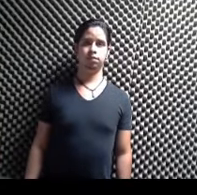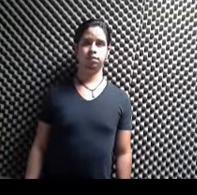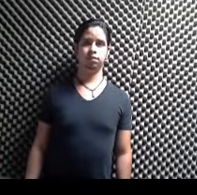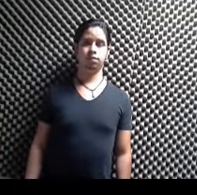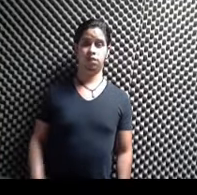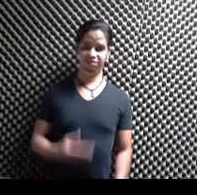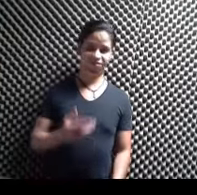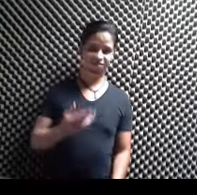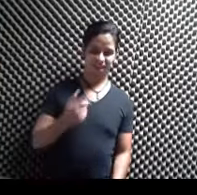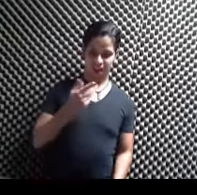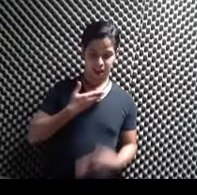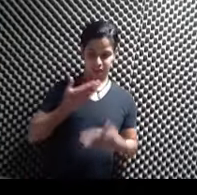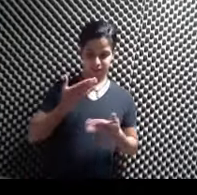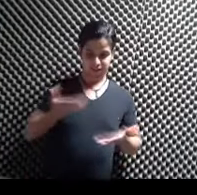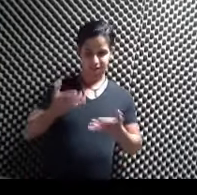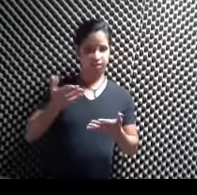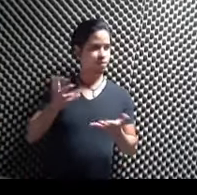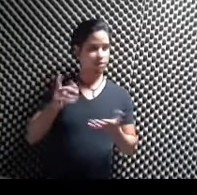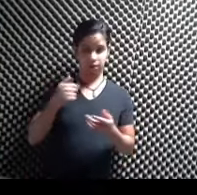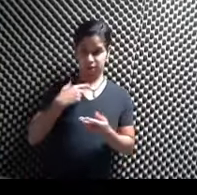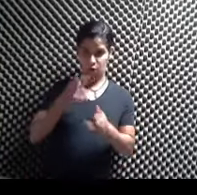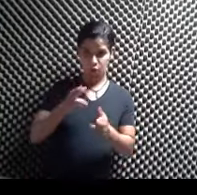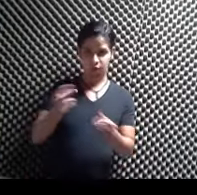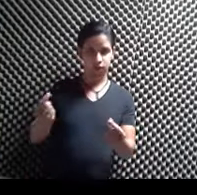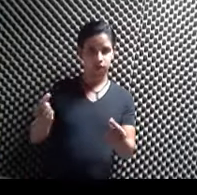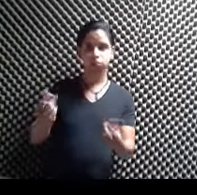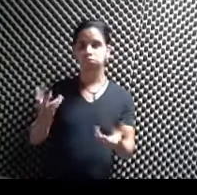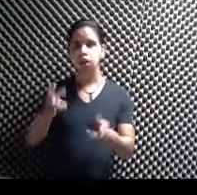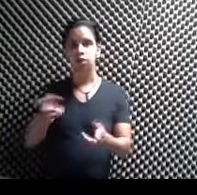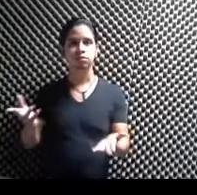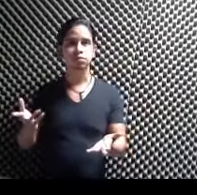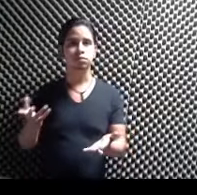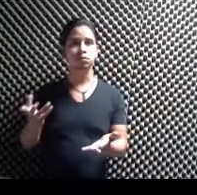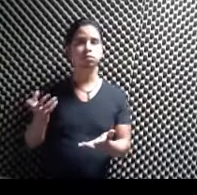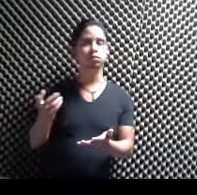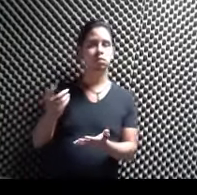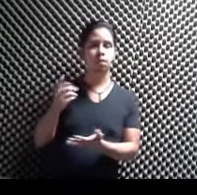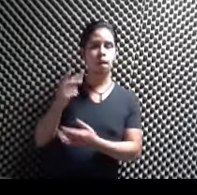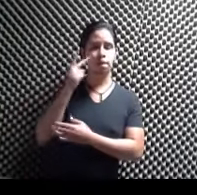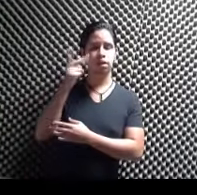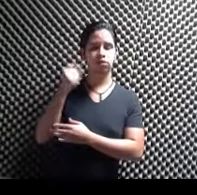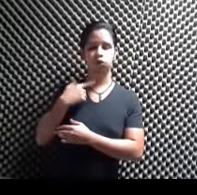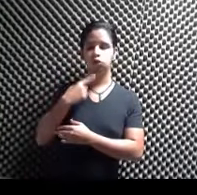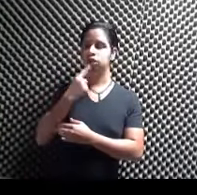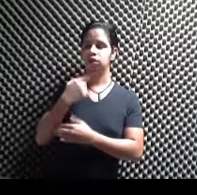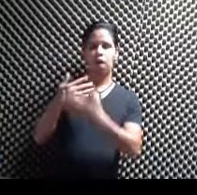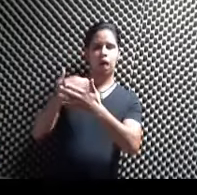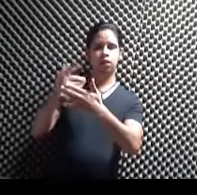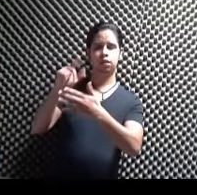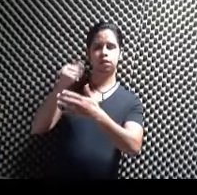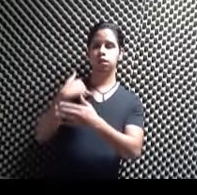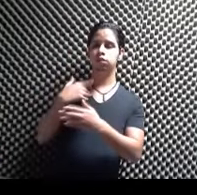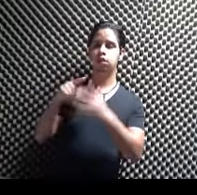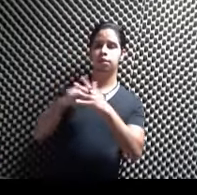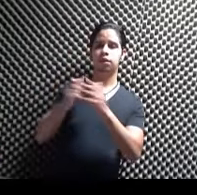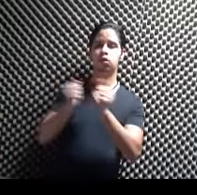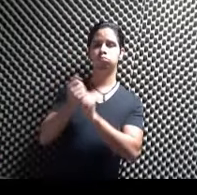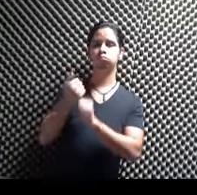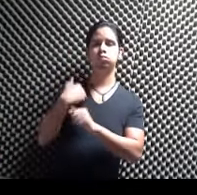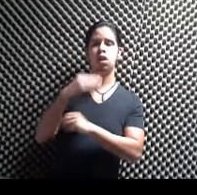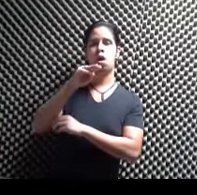Aquí estamos. Entonces, como, aquí estamos. Mira, yo tengo que decir rapidito antes de pasar a las